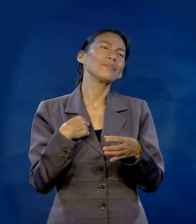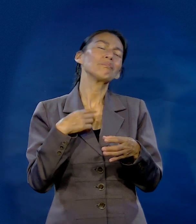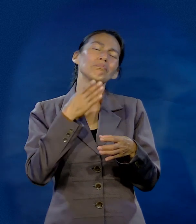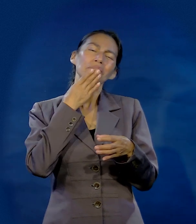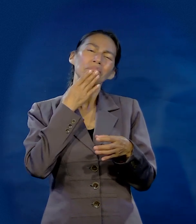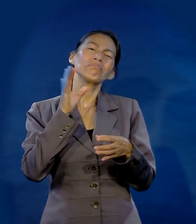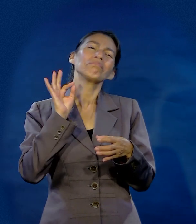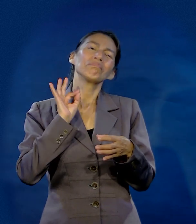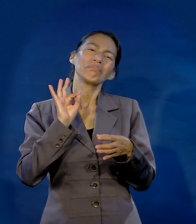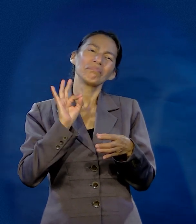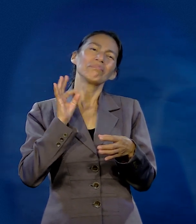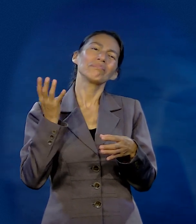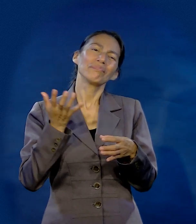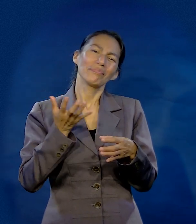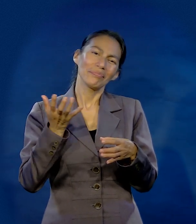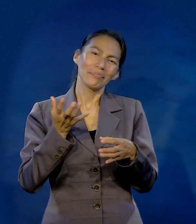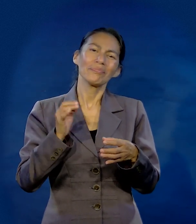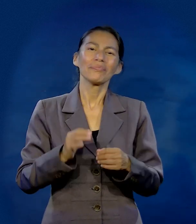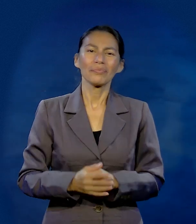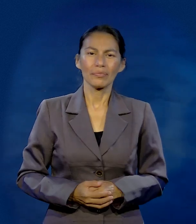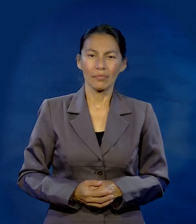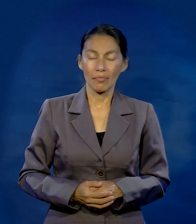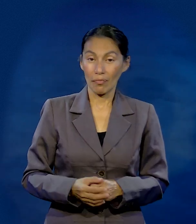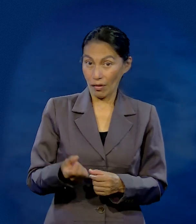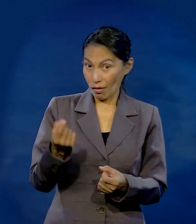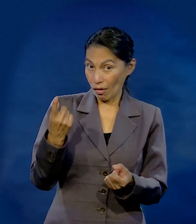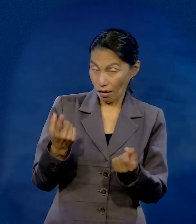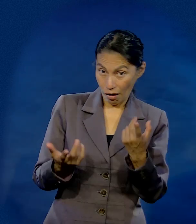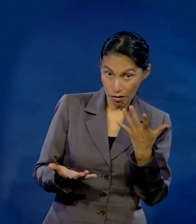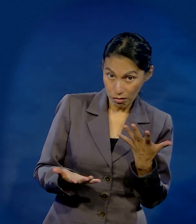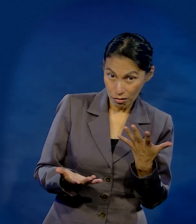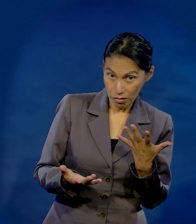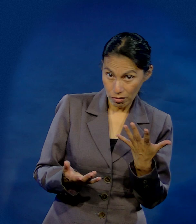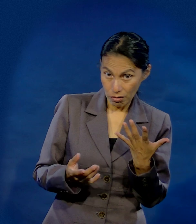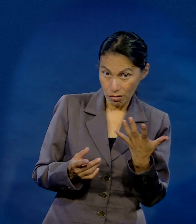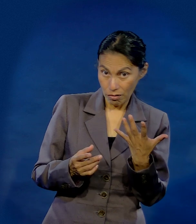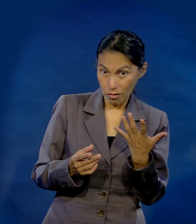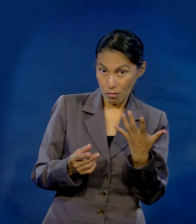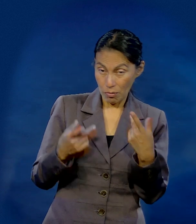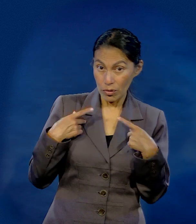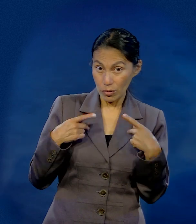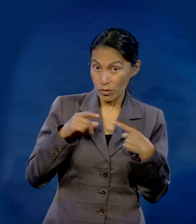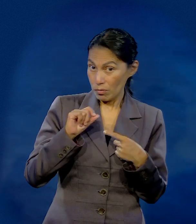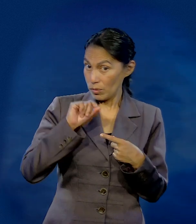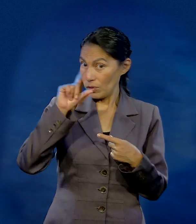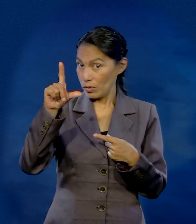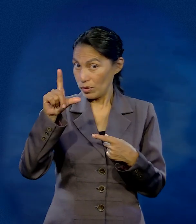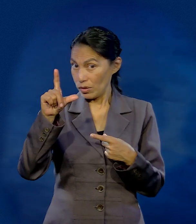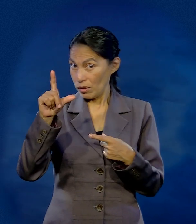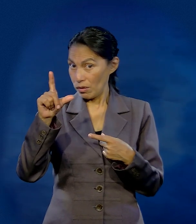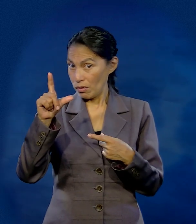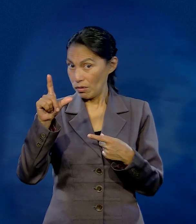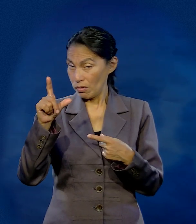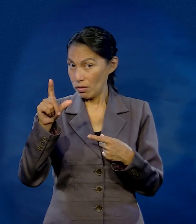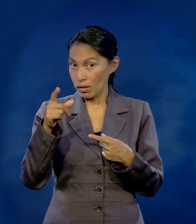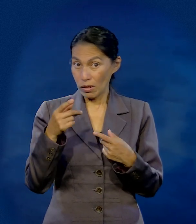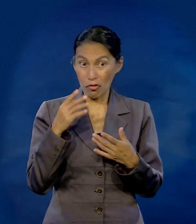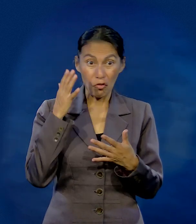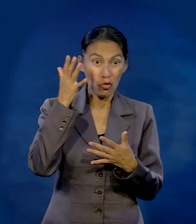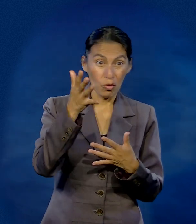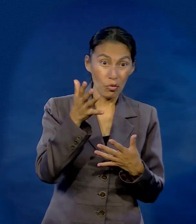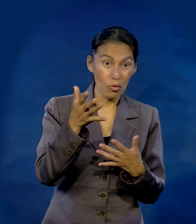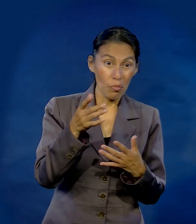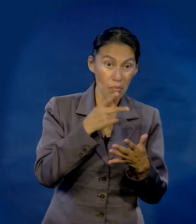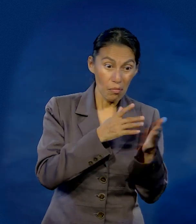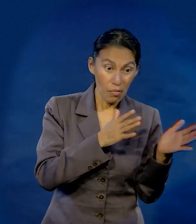duro duro duro duro duro duro duro duro y después me voy a ir a Cancún a gusto y con un coco en la